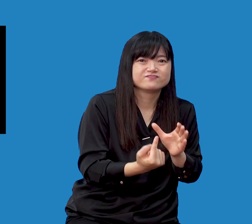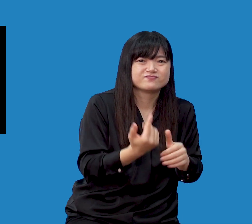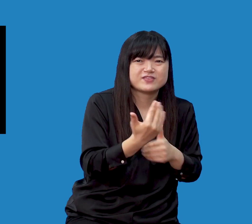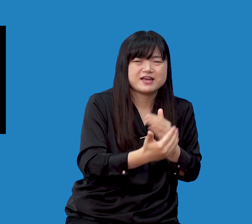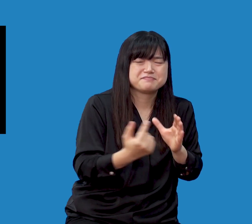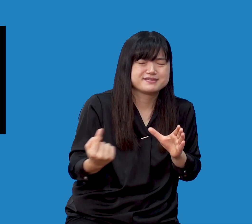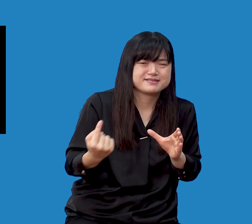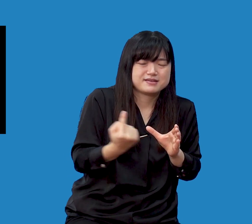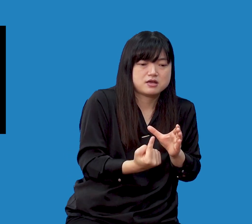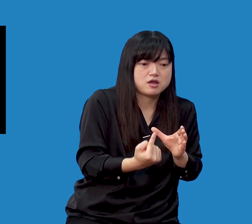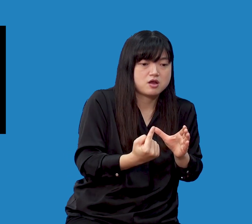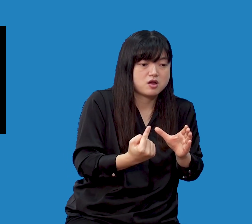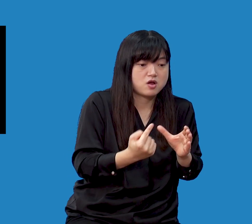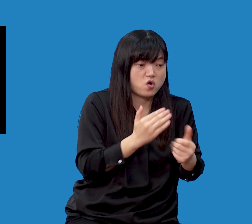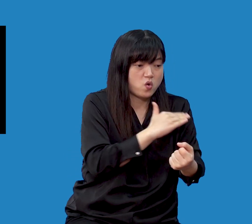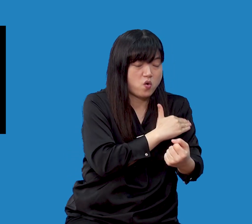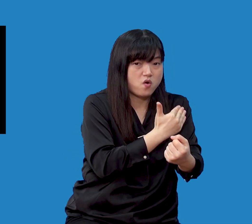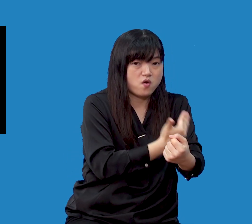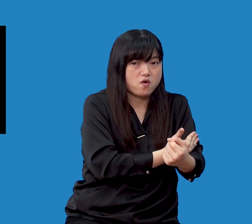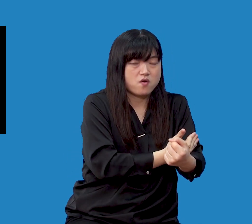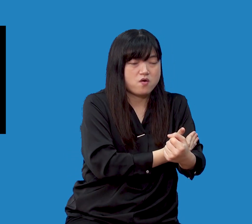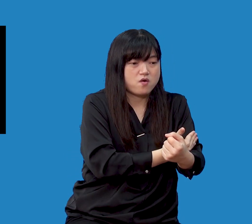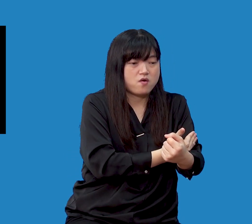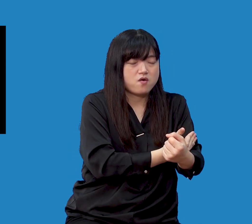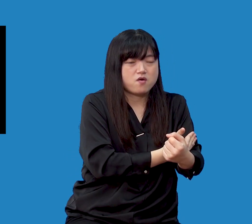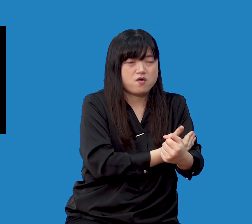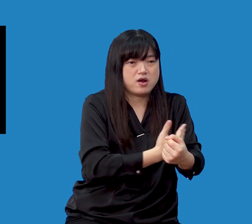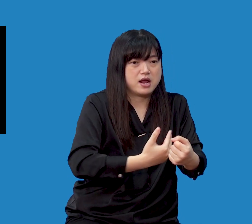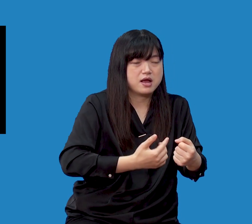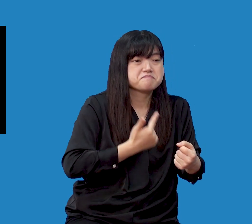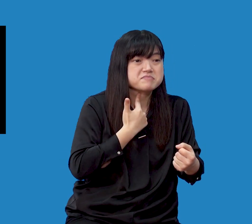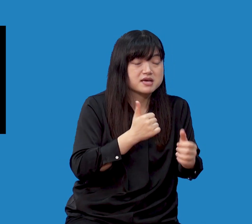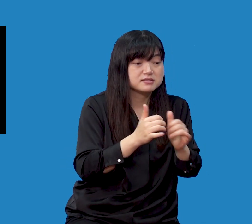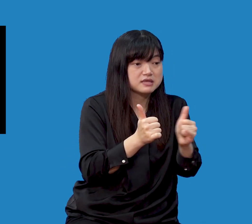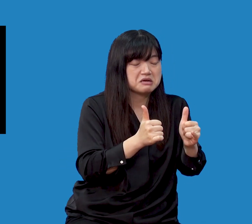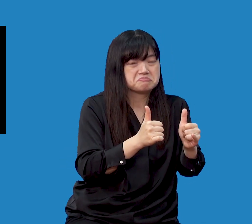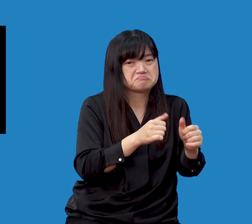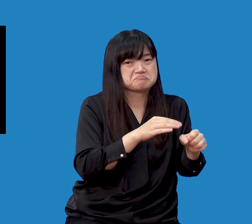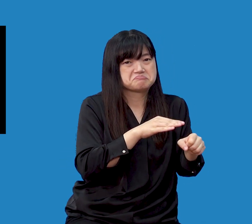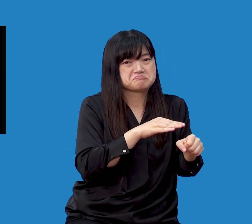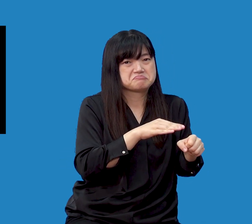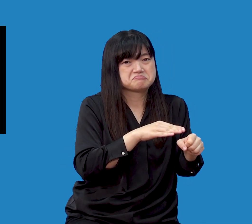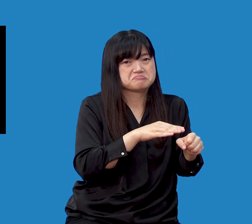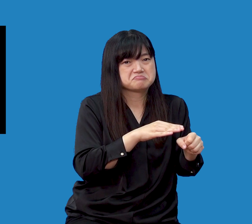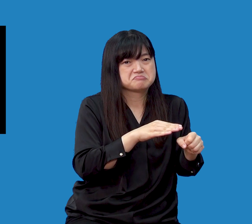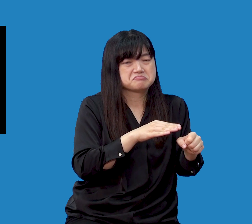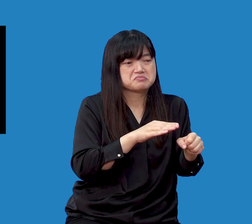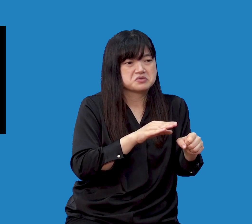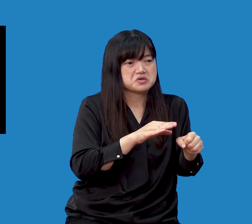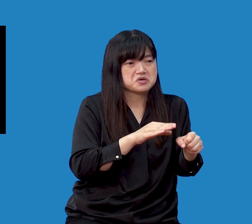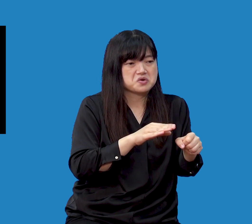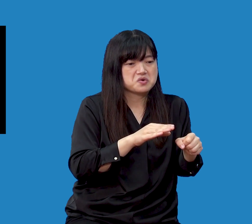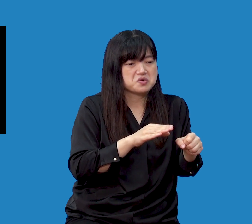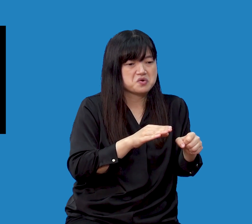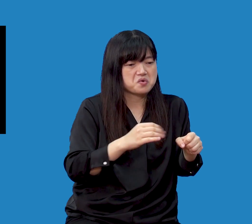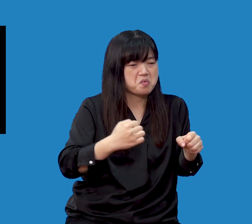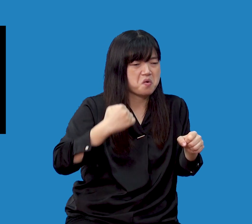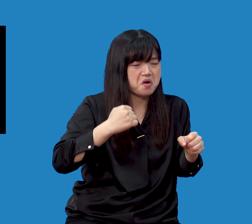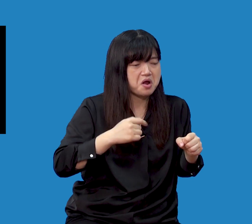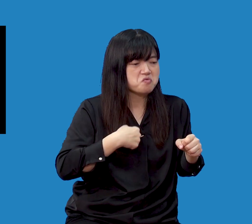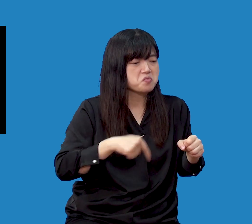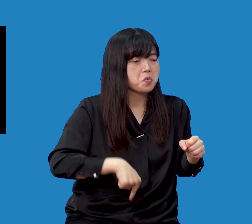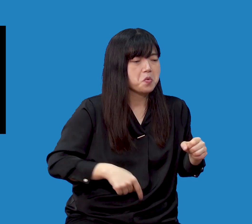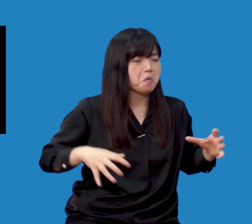이 권력 가진 사람들의 성향 프레임은요, 안으로 권력 안으로, 자기 그룹 안으로, 자기